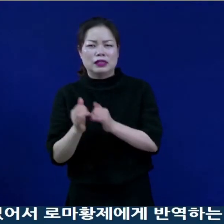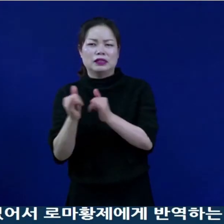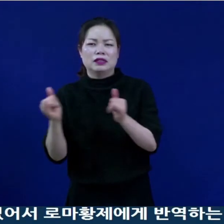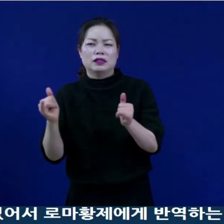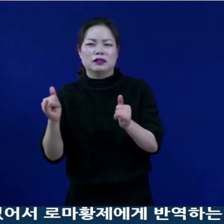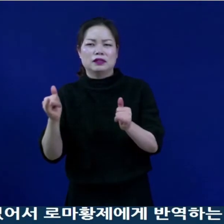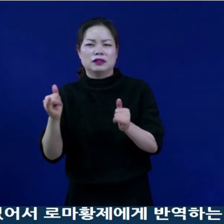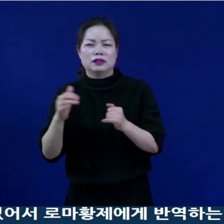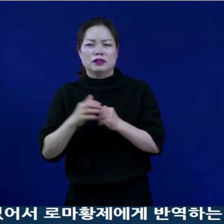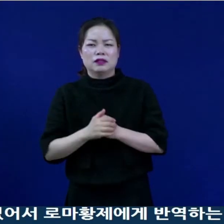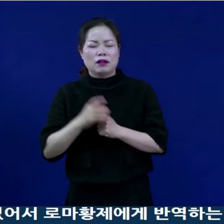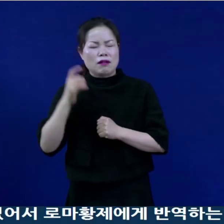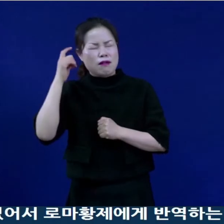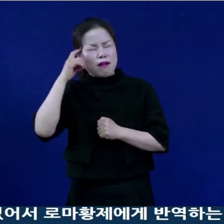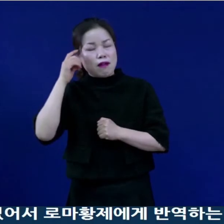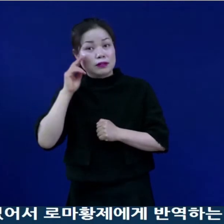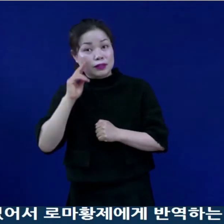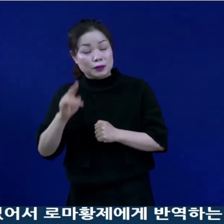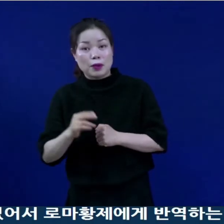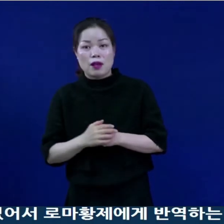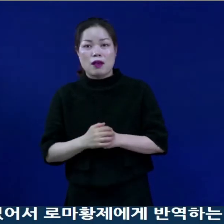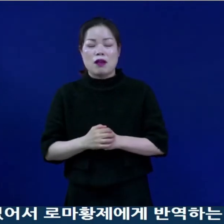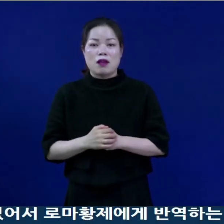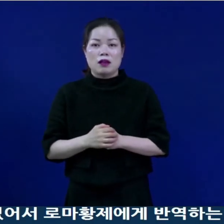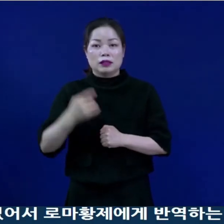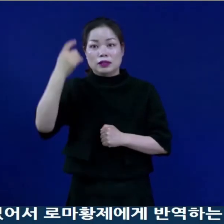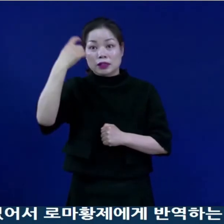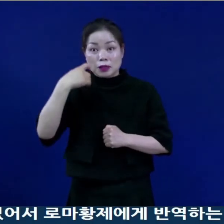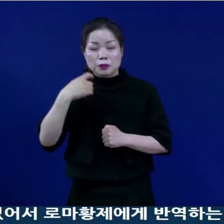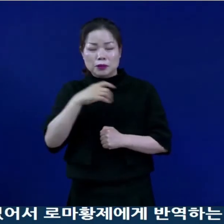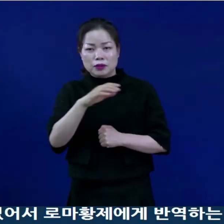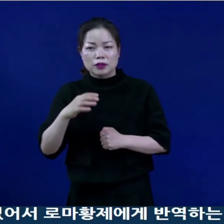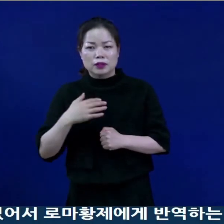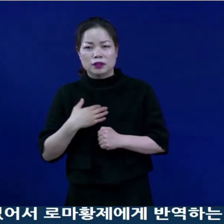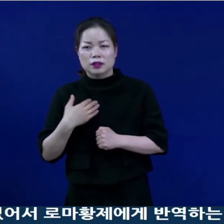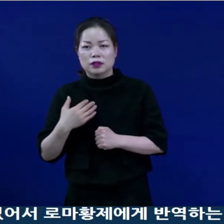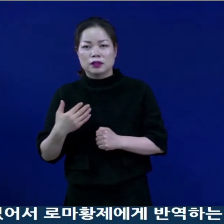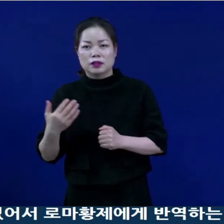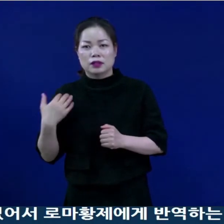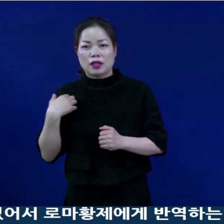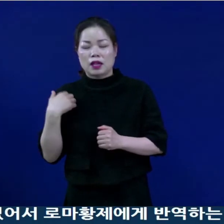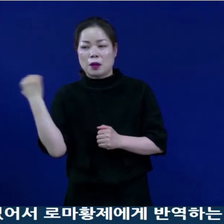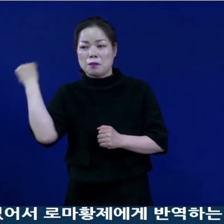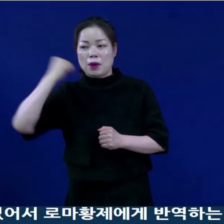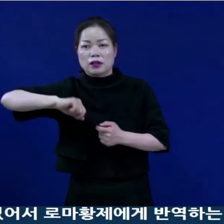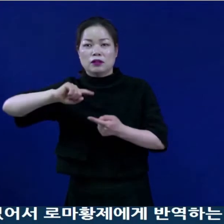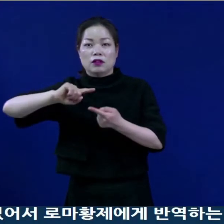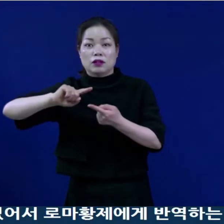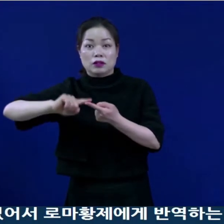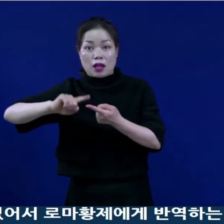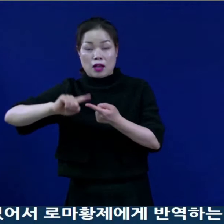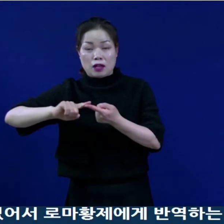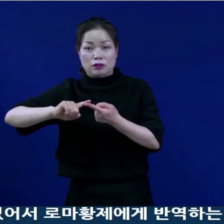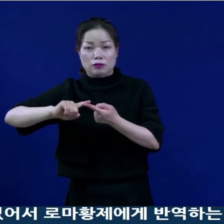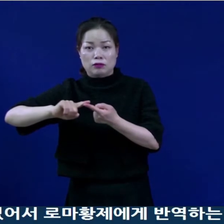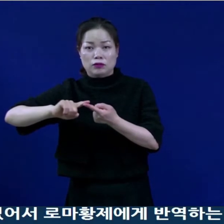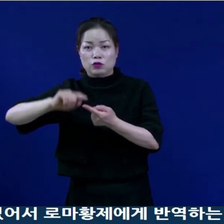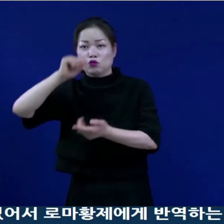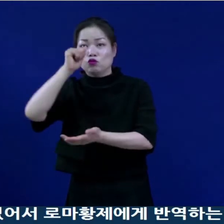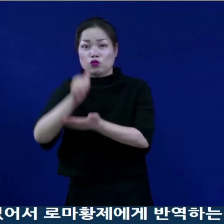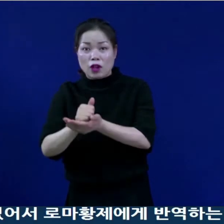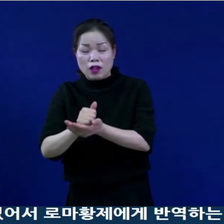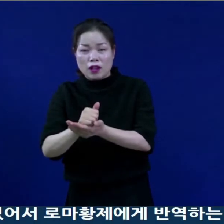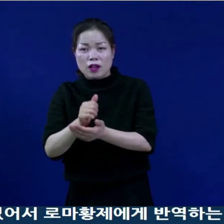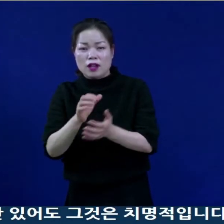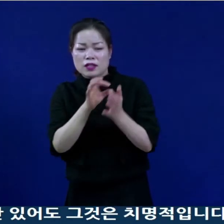따지면 아킬레스건 같은 것이었죠. 앞으로 자기에게 씌워질 모든 반역에 대한 혐의, 그리고